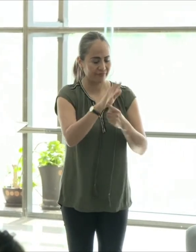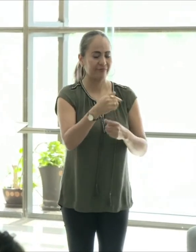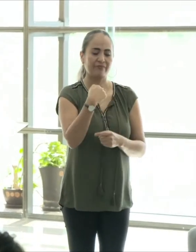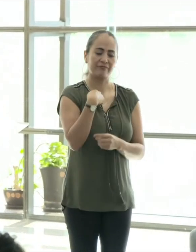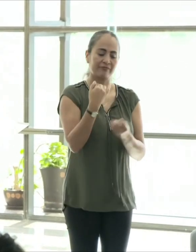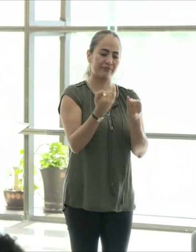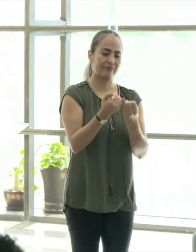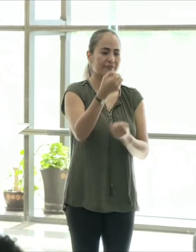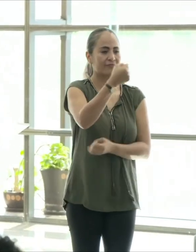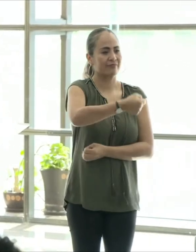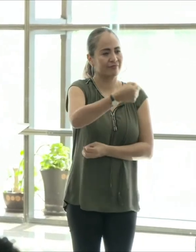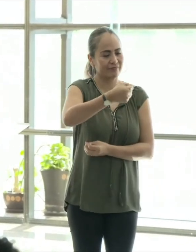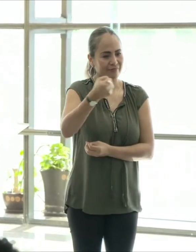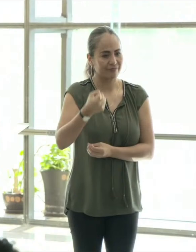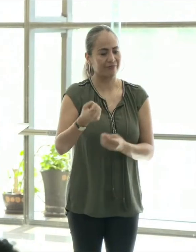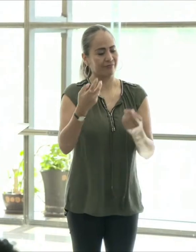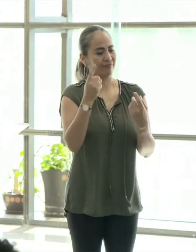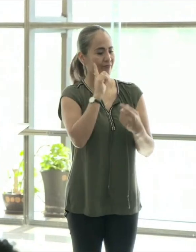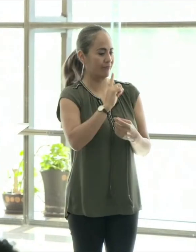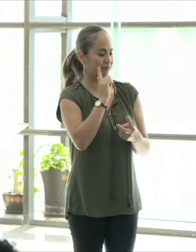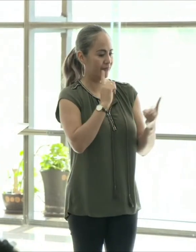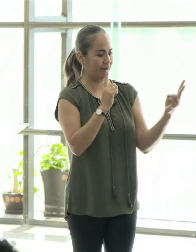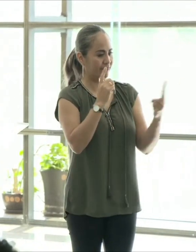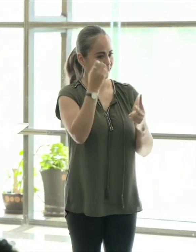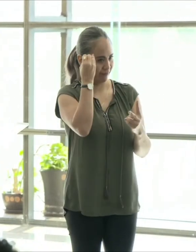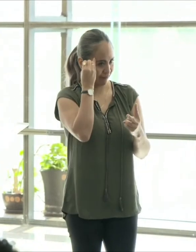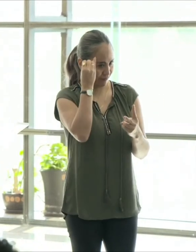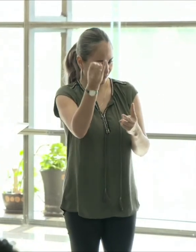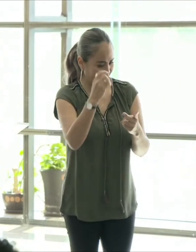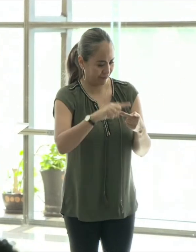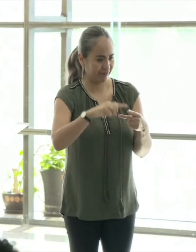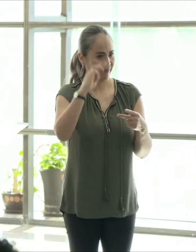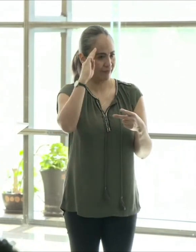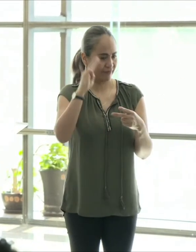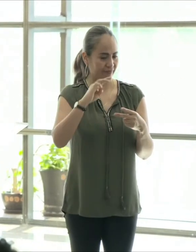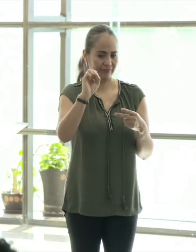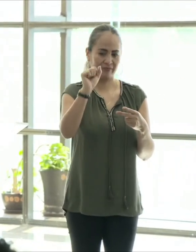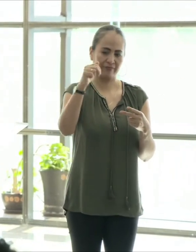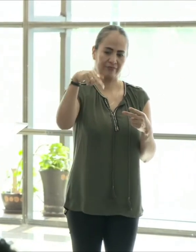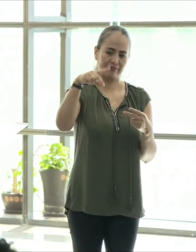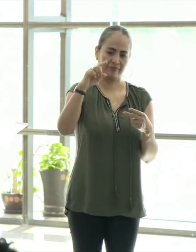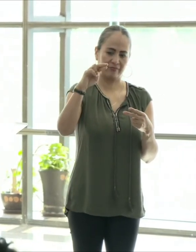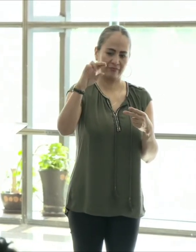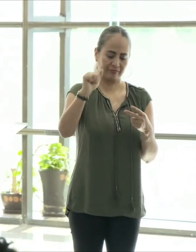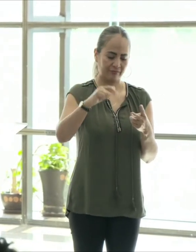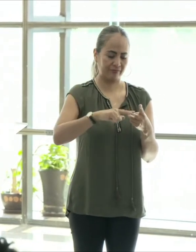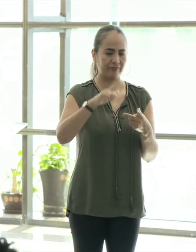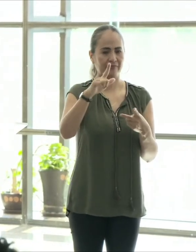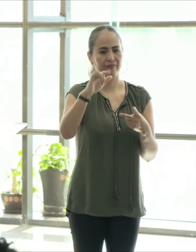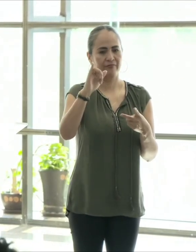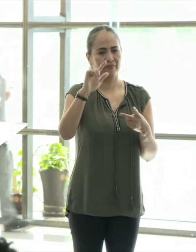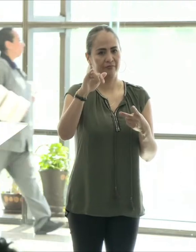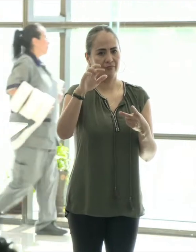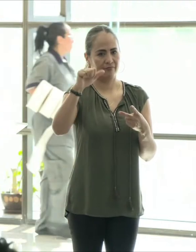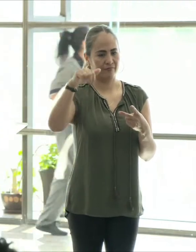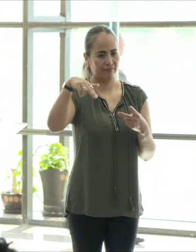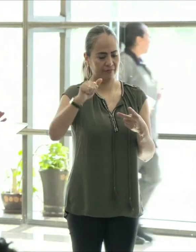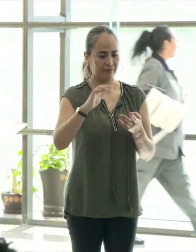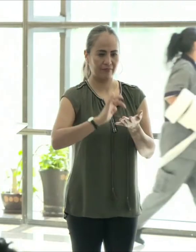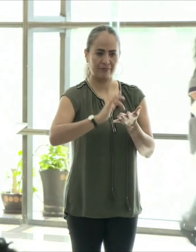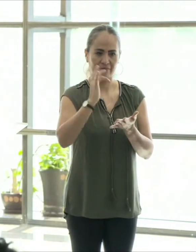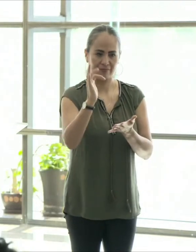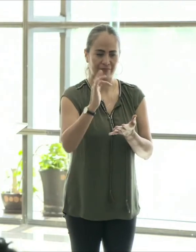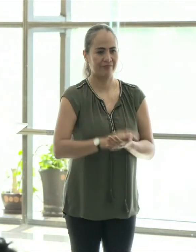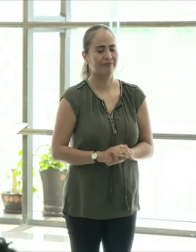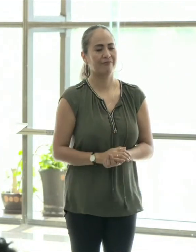a las autoras a la maestra Sandra y a la maestra Liliana por este impulso Muchas gracias Y en especial aunque